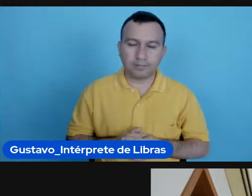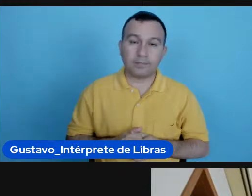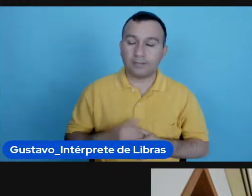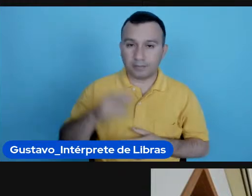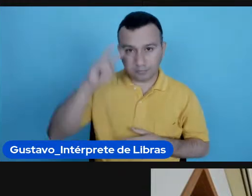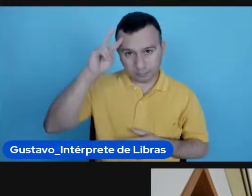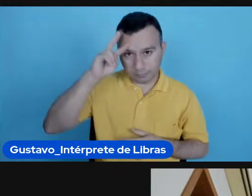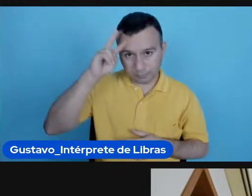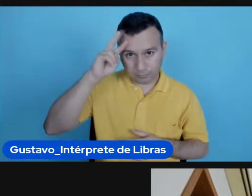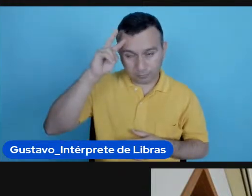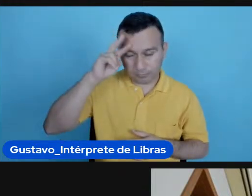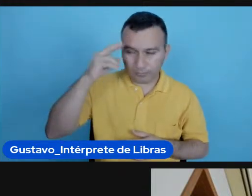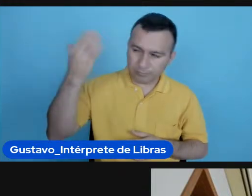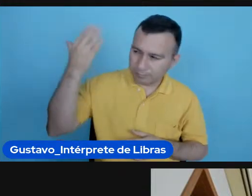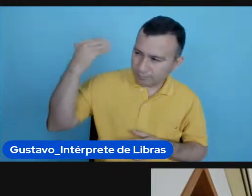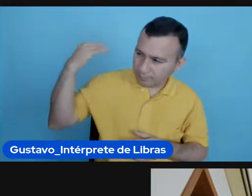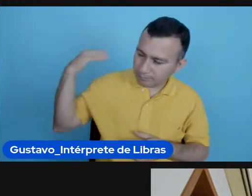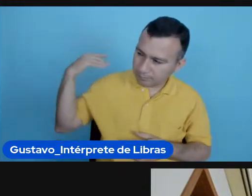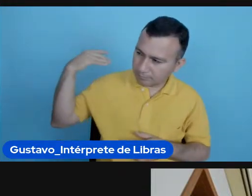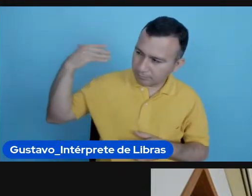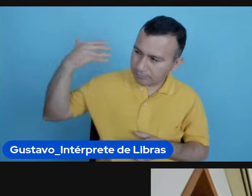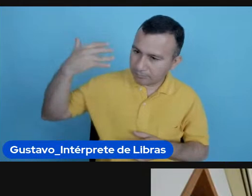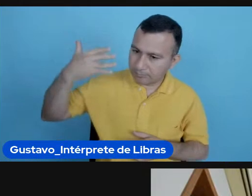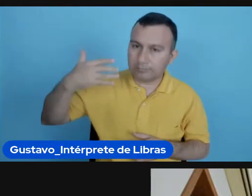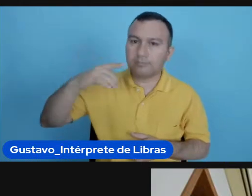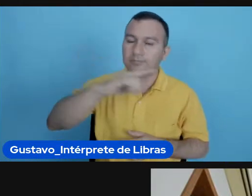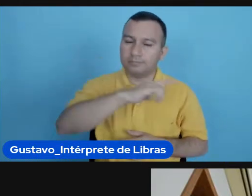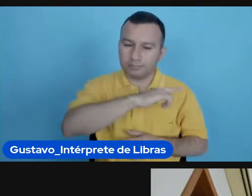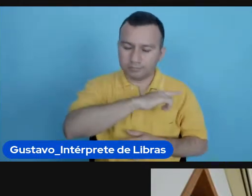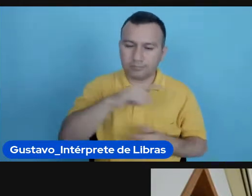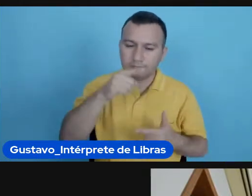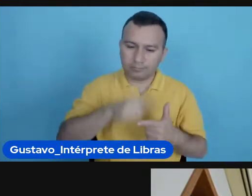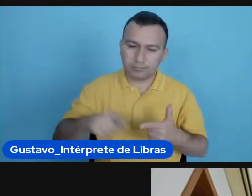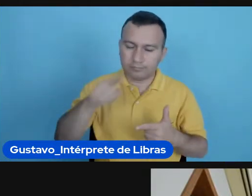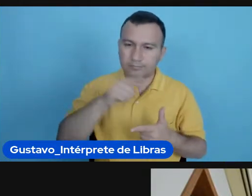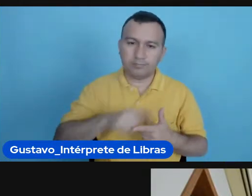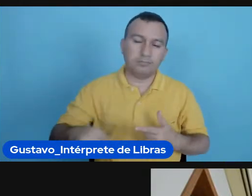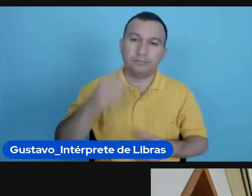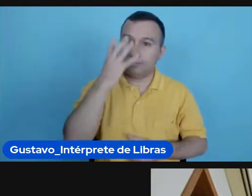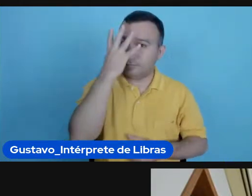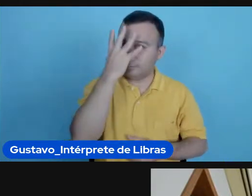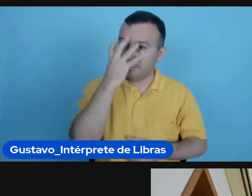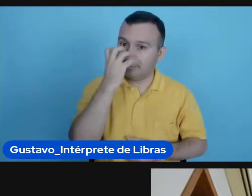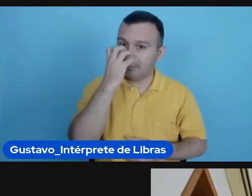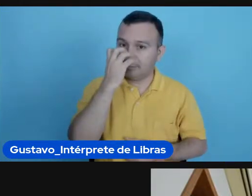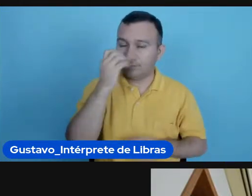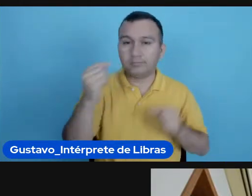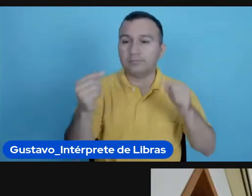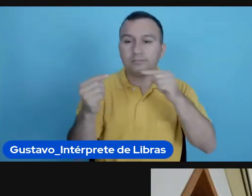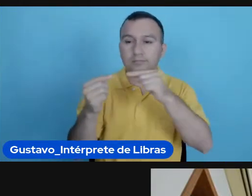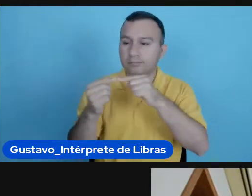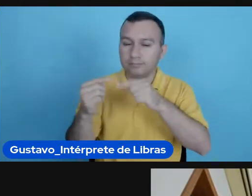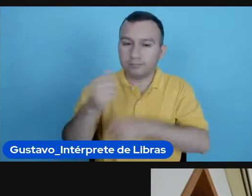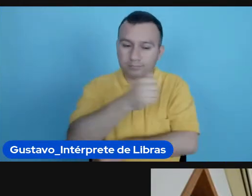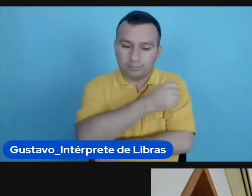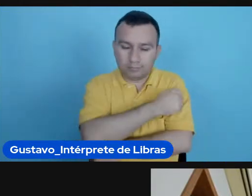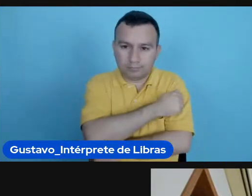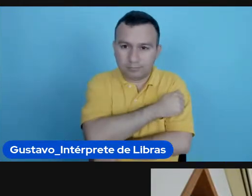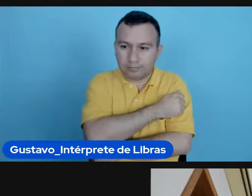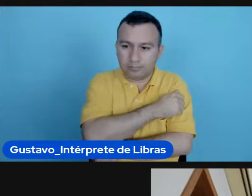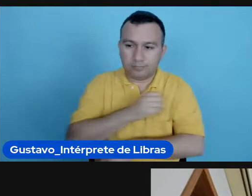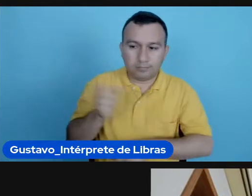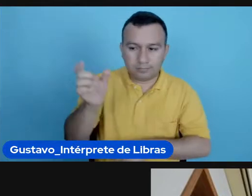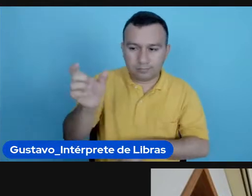a questão do alunado deficiente no ensino regular, e